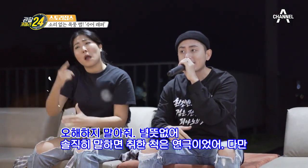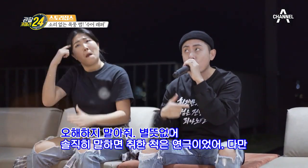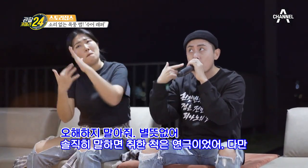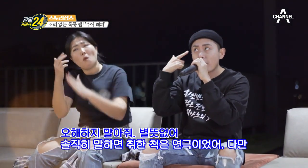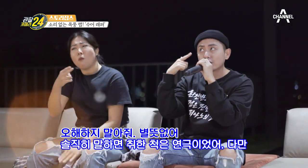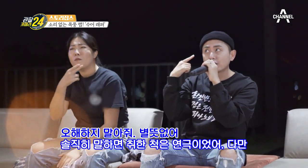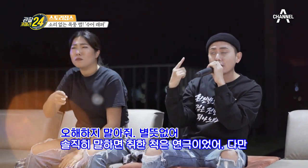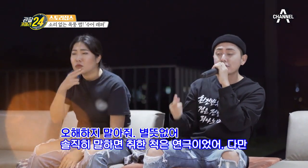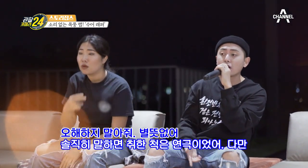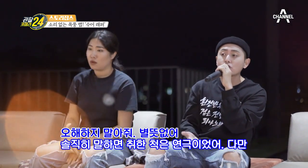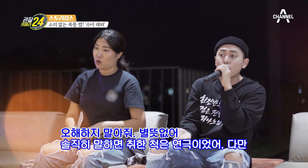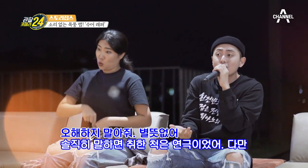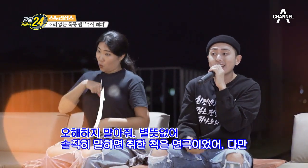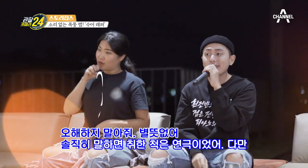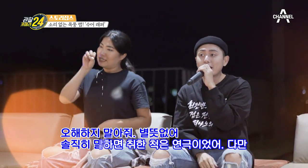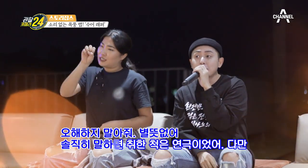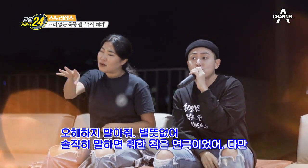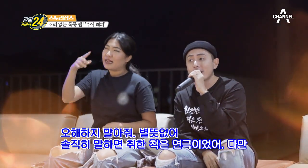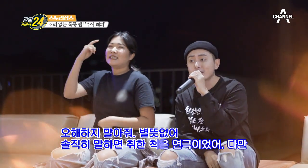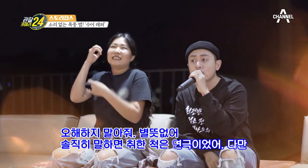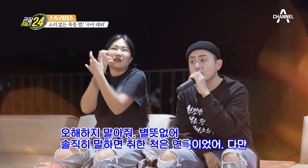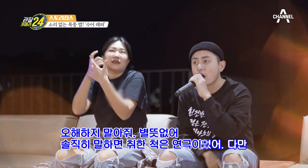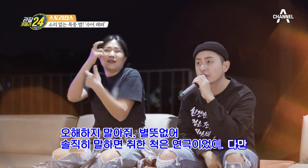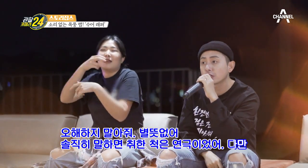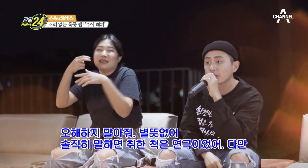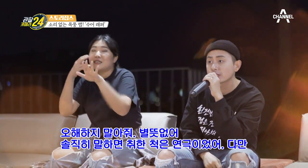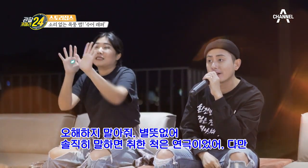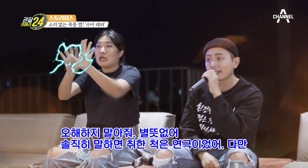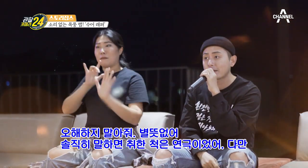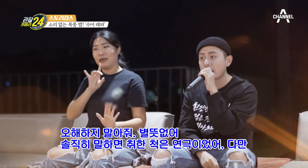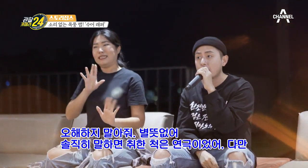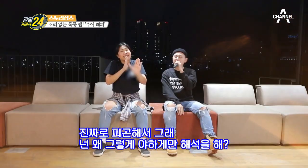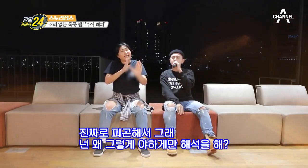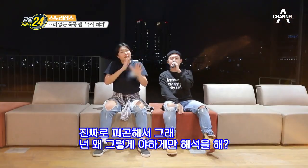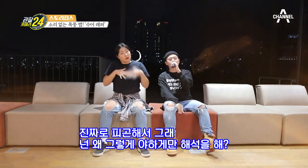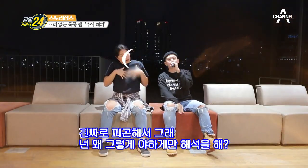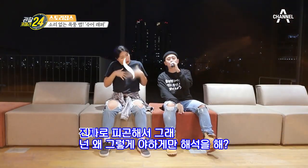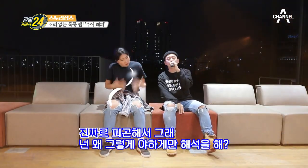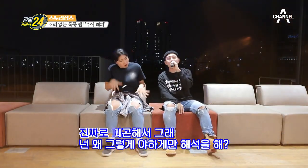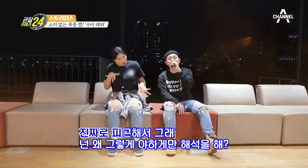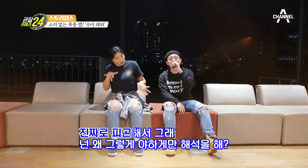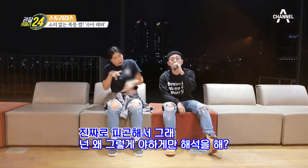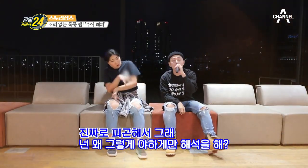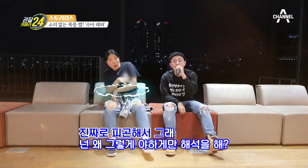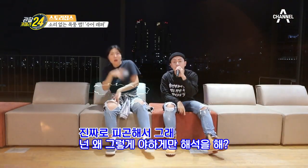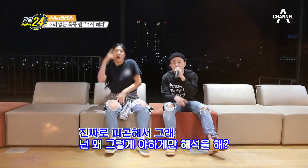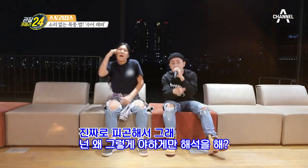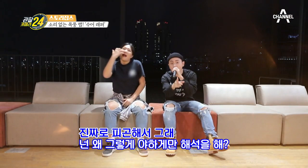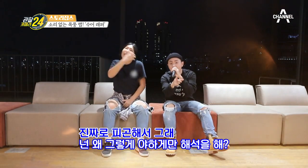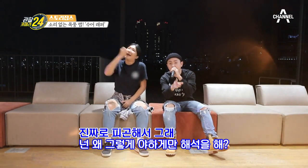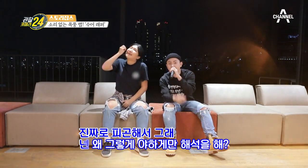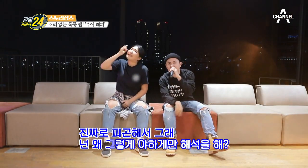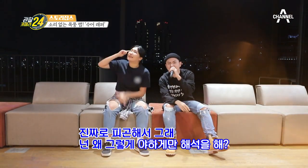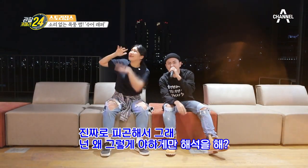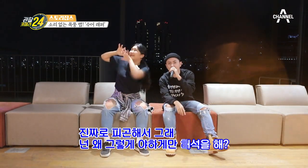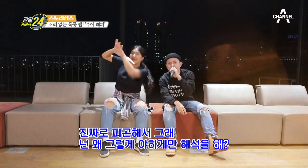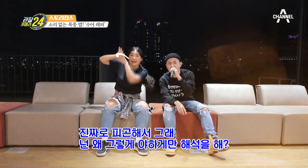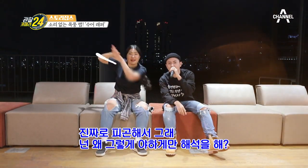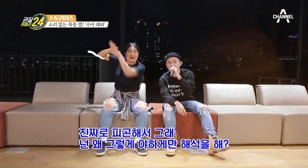저 별 뜻 없어 솔직히 말하면 취한 척은 연극이었어 다만 진짜로 피곤해서 그래 너 왜 그렇게 야게만 해서